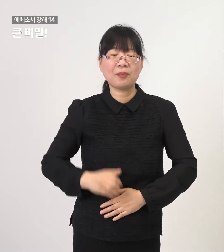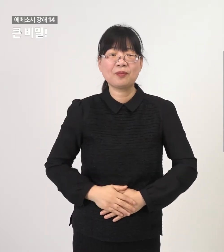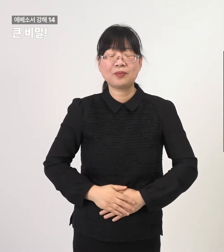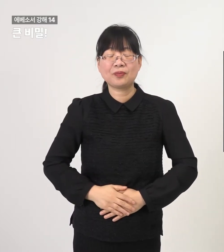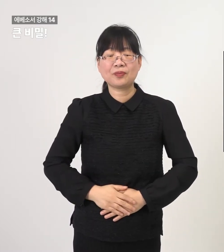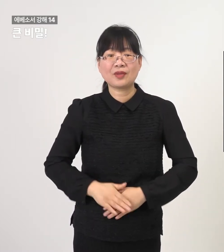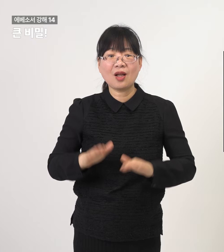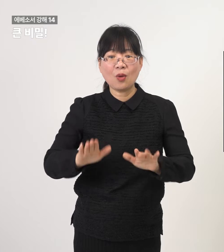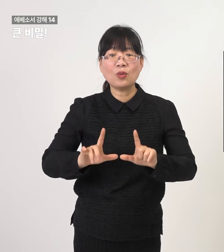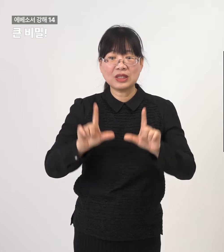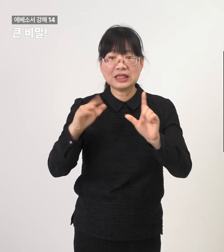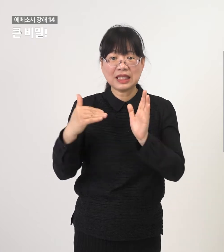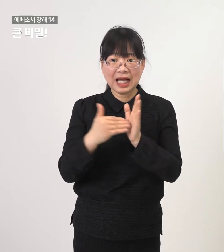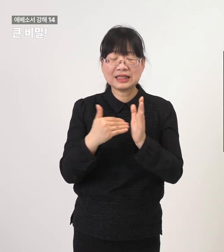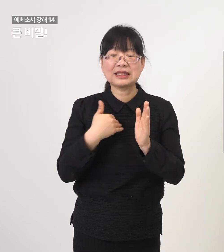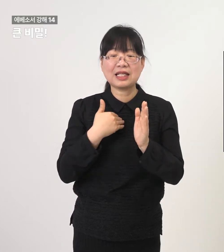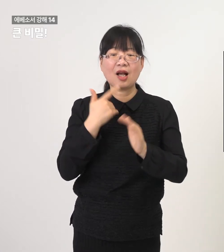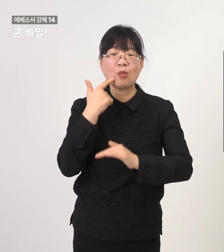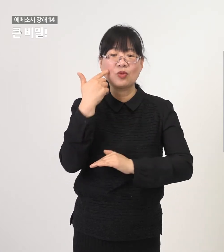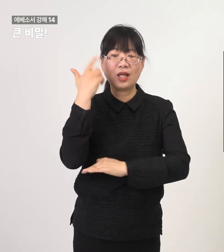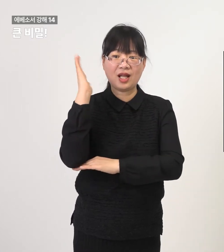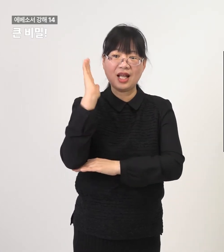그게 오늘에까지 이르게 된 겁니다.